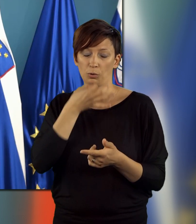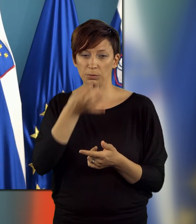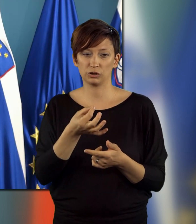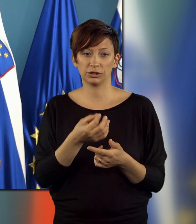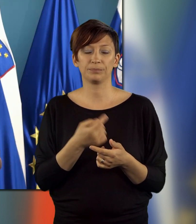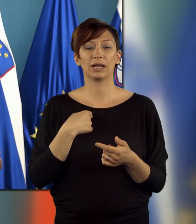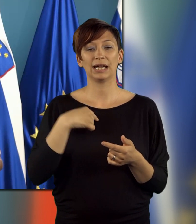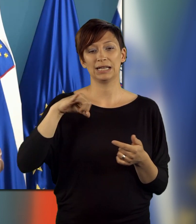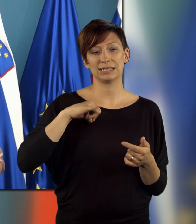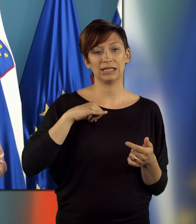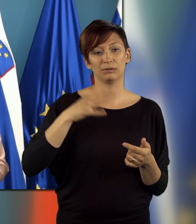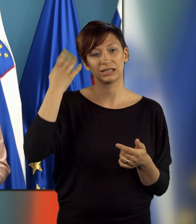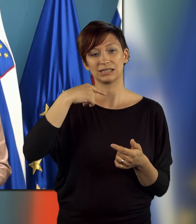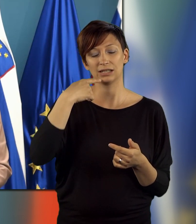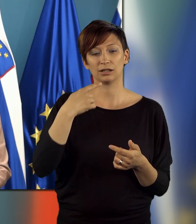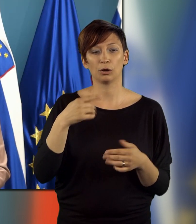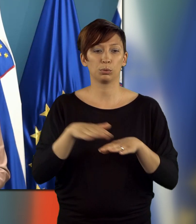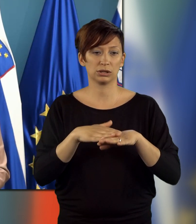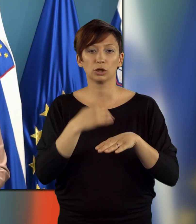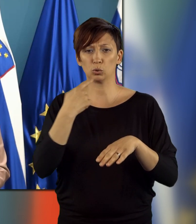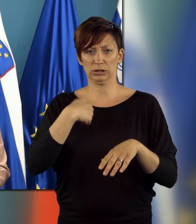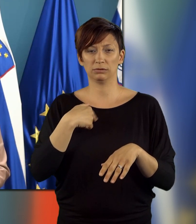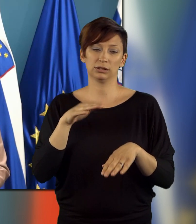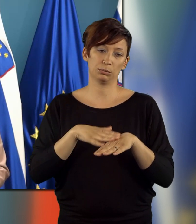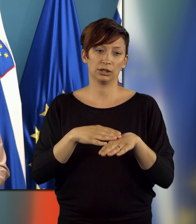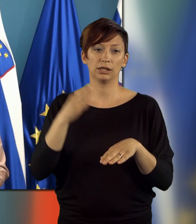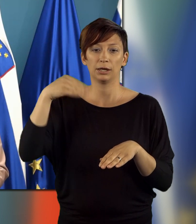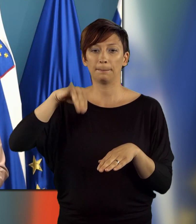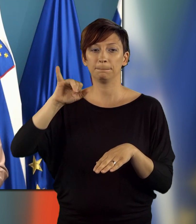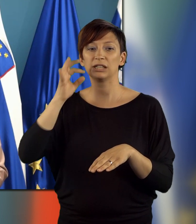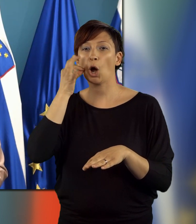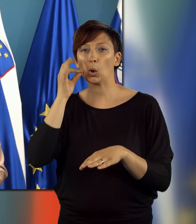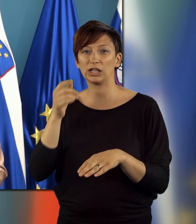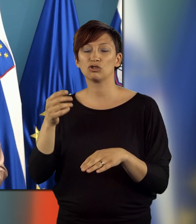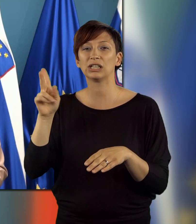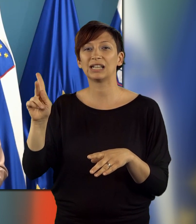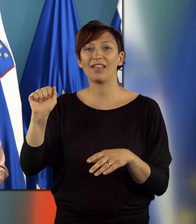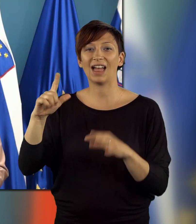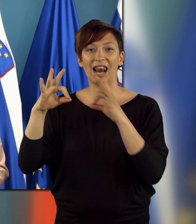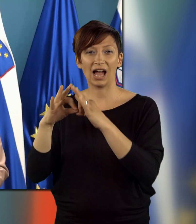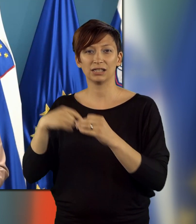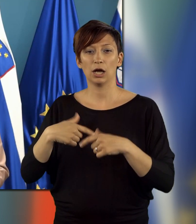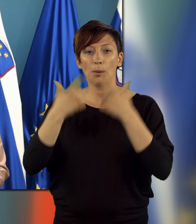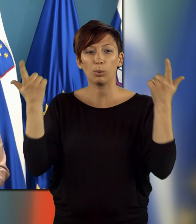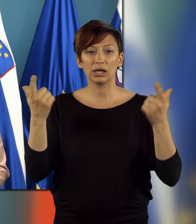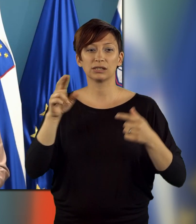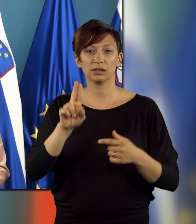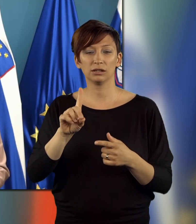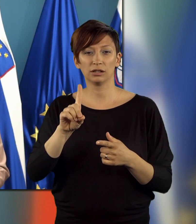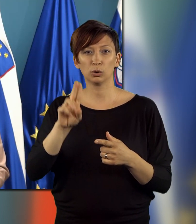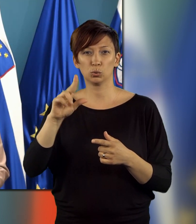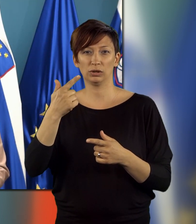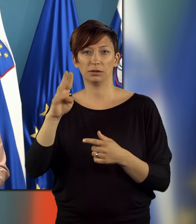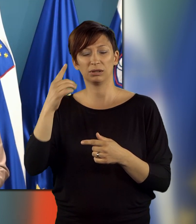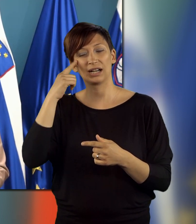Ja, zanima me, ste rekli, da boste... Miha Orešnik, kanala, ste rekli, da lahko zahtevate pojasnila od DUTB-ja, ne